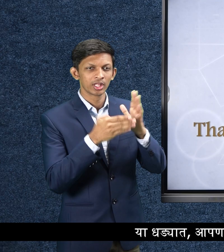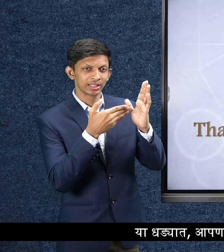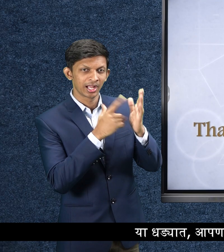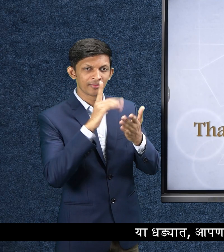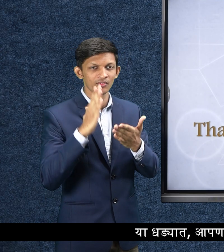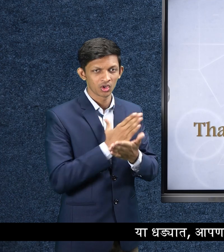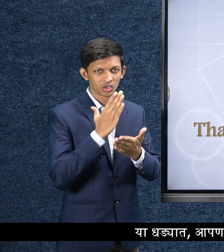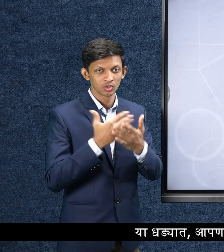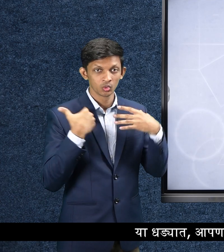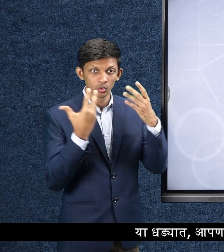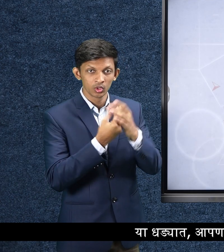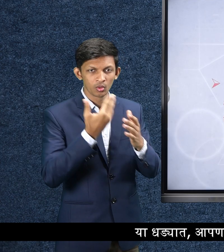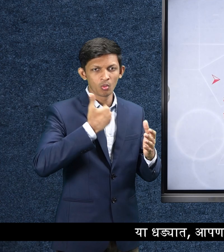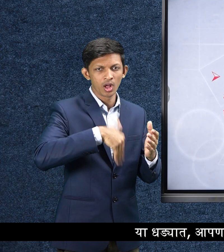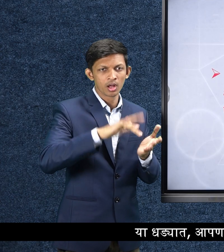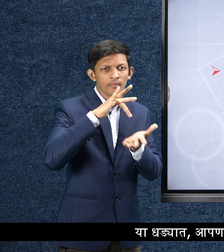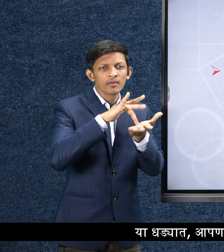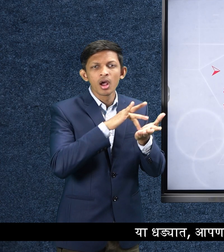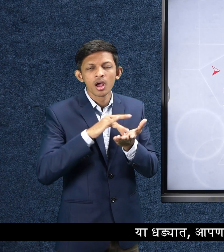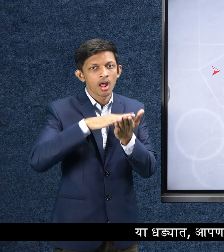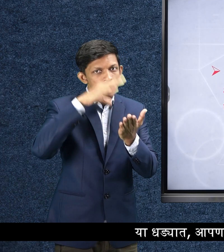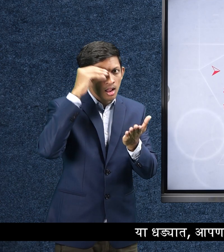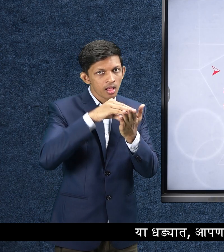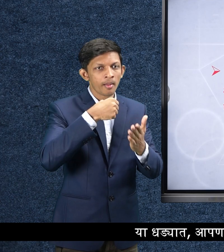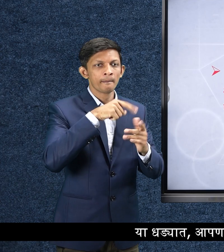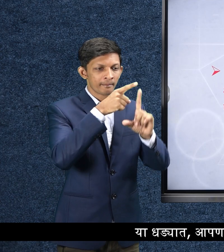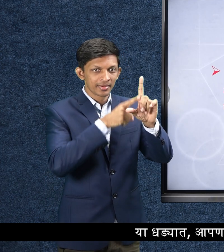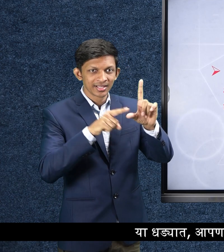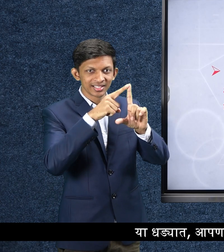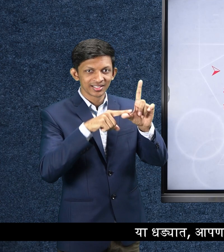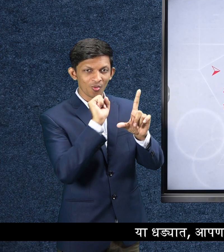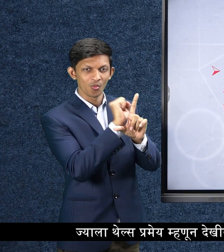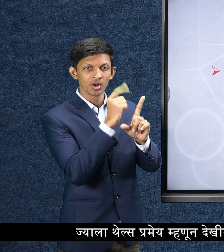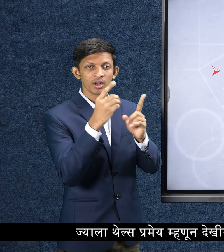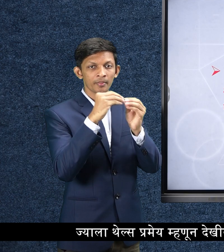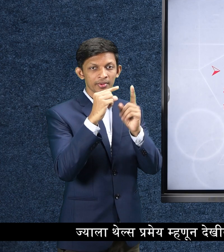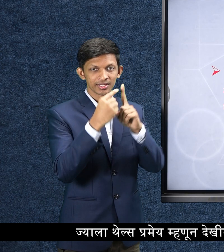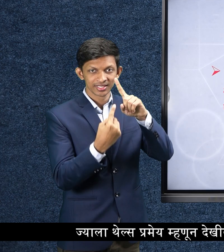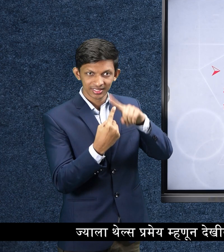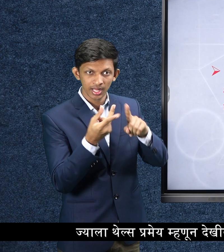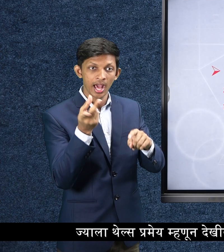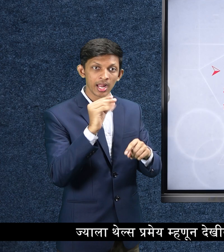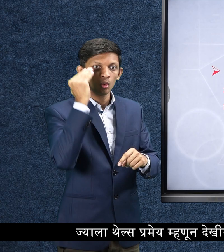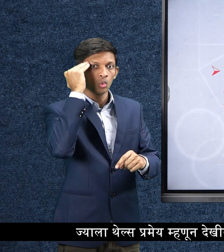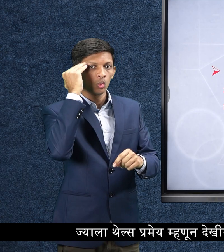या धड्यात आपण मूलभूत आनुपातिक प्रमेय BPT, ज्याला थेल्स प्रमेय म्हणून